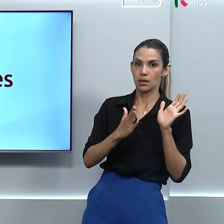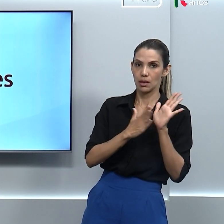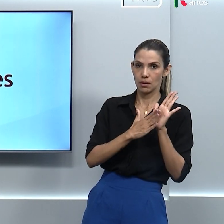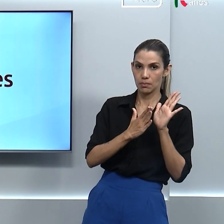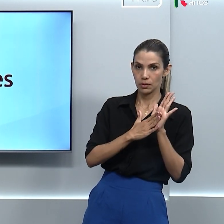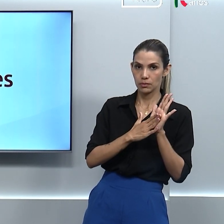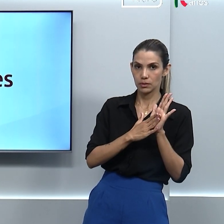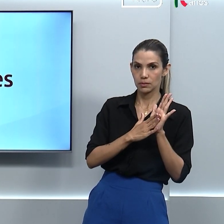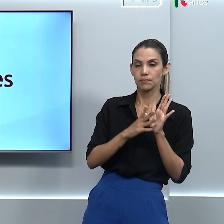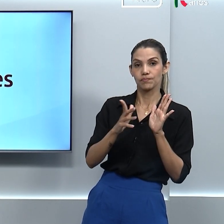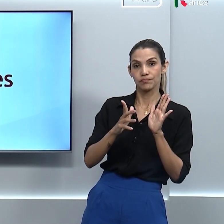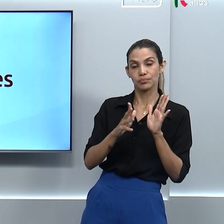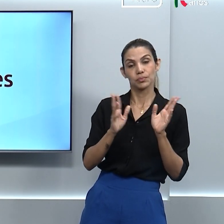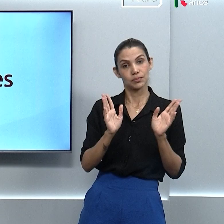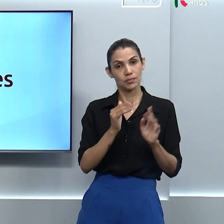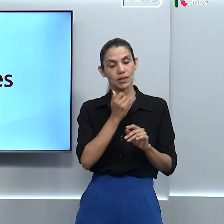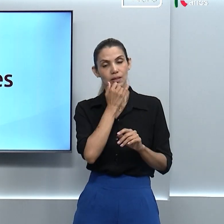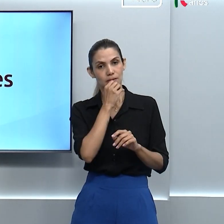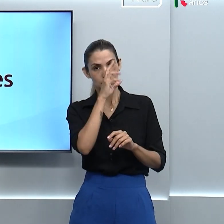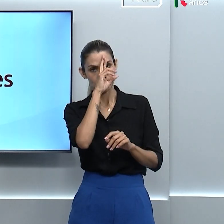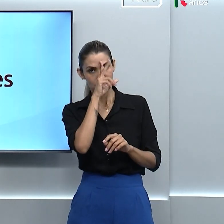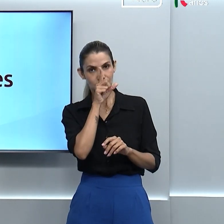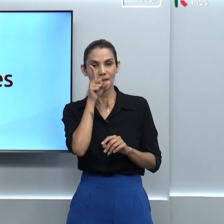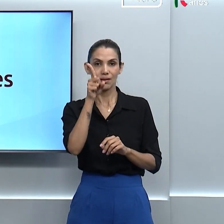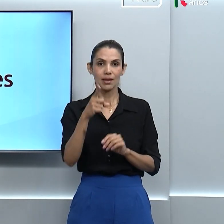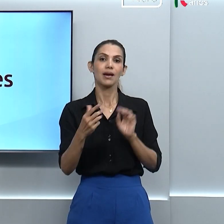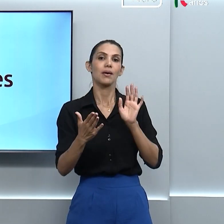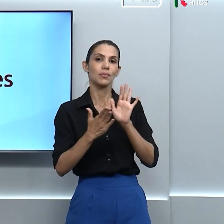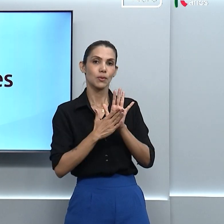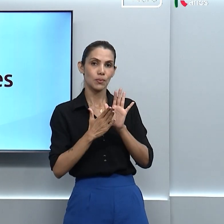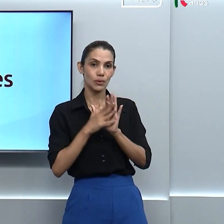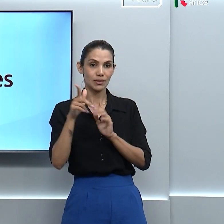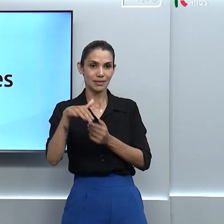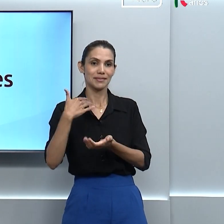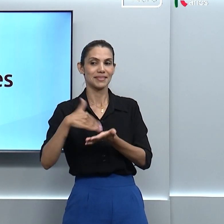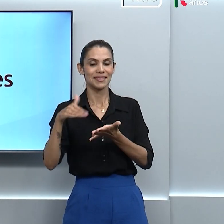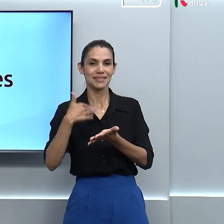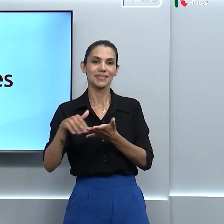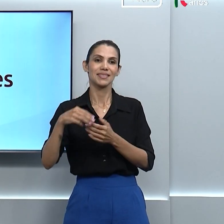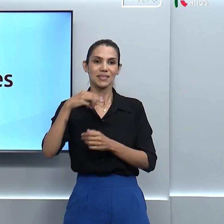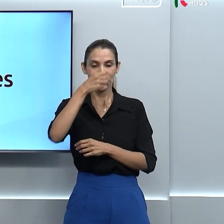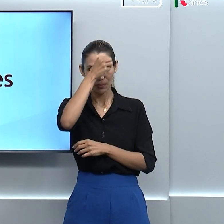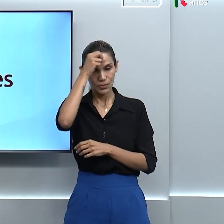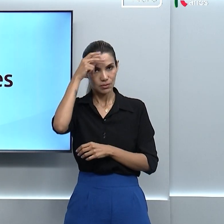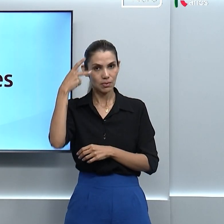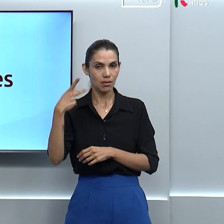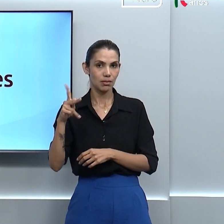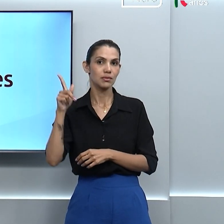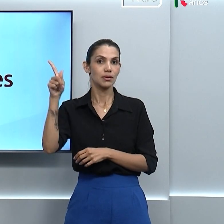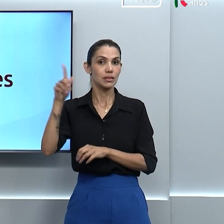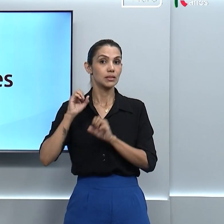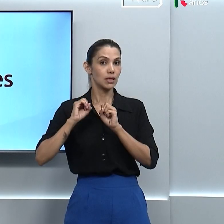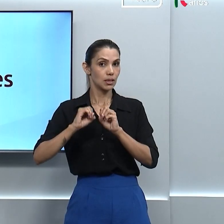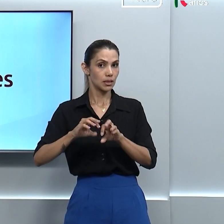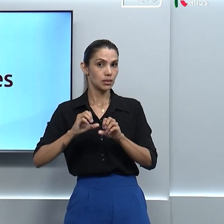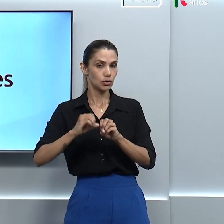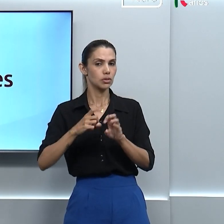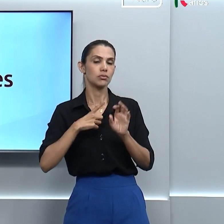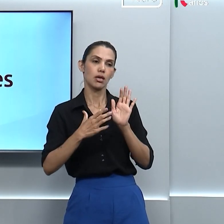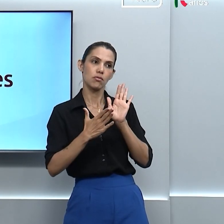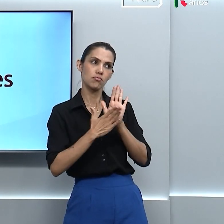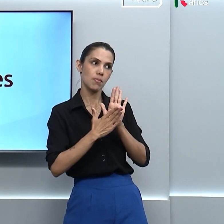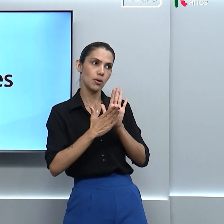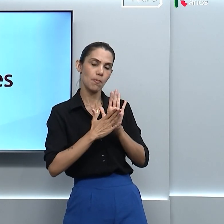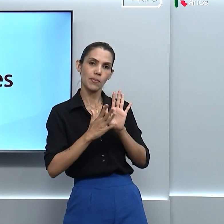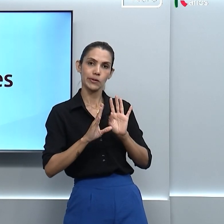a proposta da Secretaria Municipal de Educação de Aparecida era diferente, viu? Por enquanto,